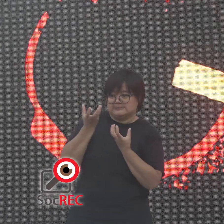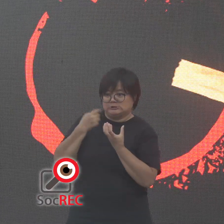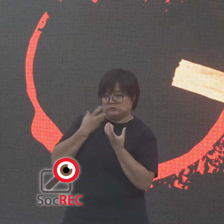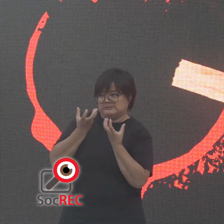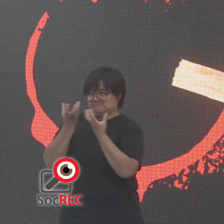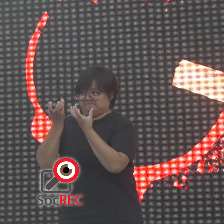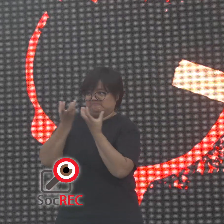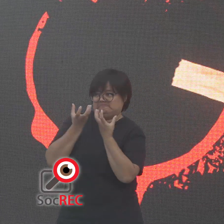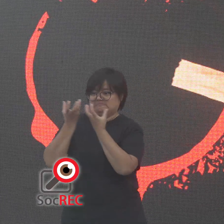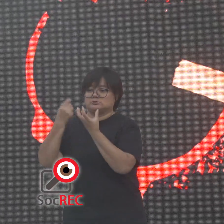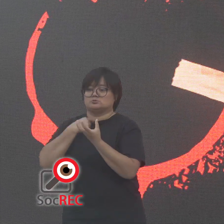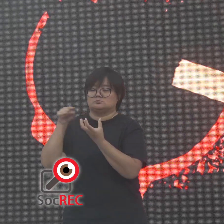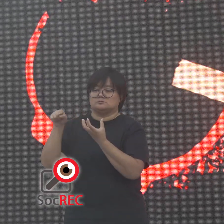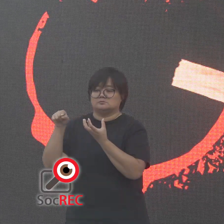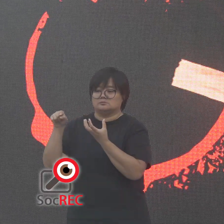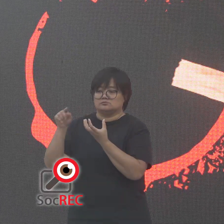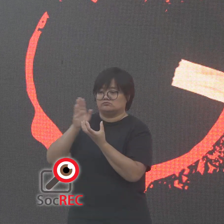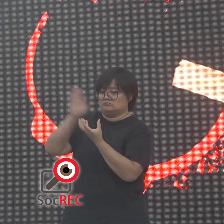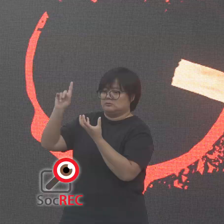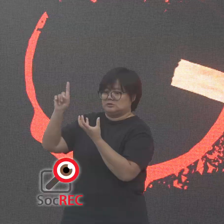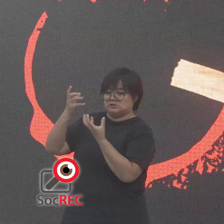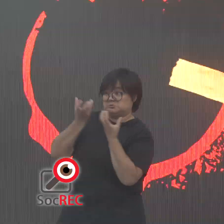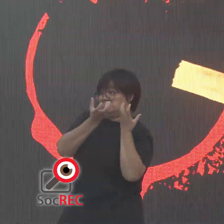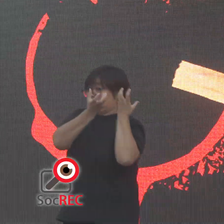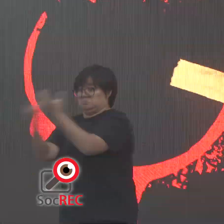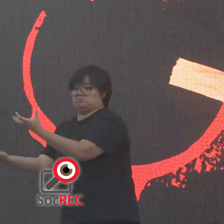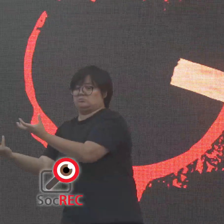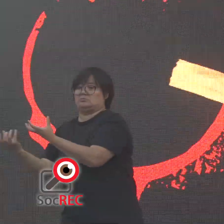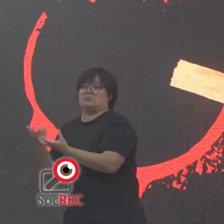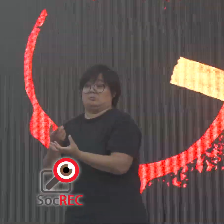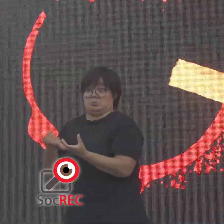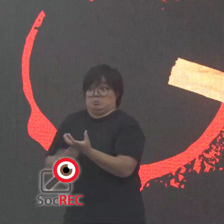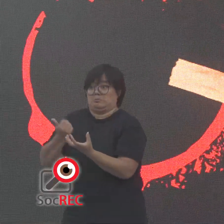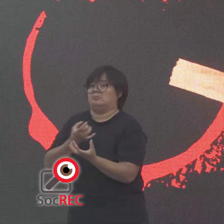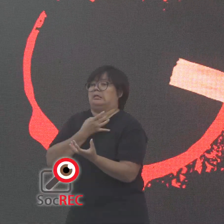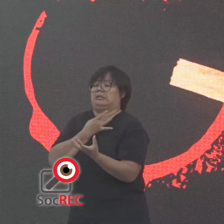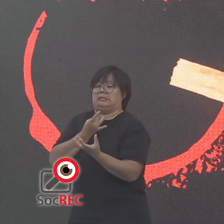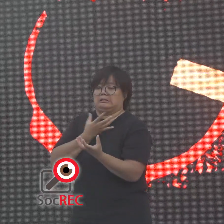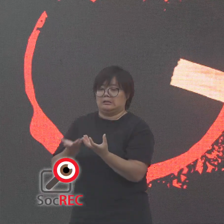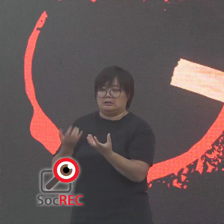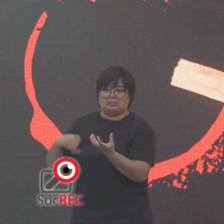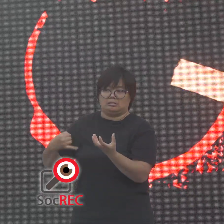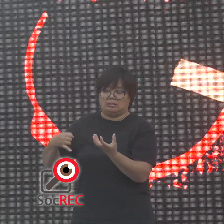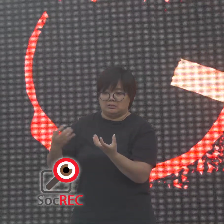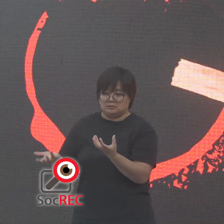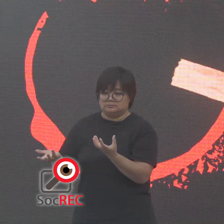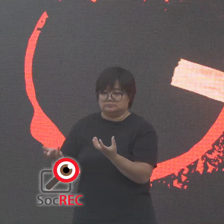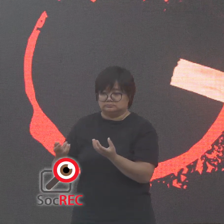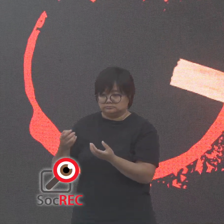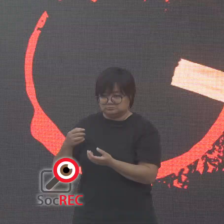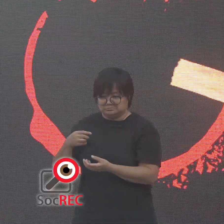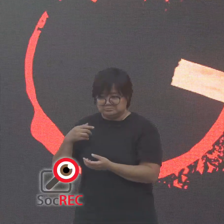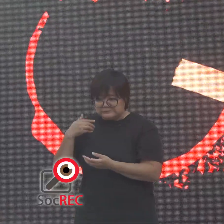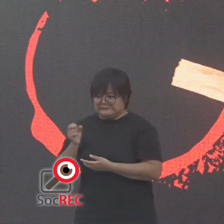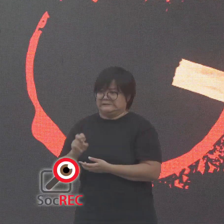對手這個可恥無恥的港共政權。我們心裏面都明白，其實最後一里路是